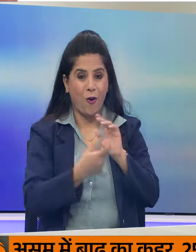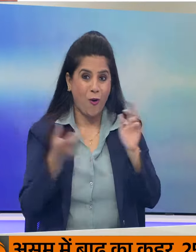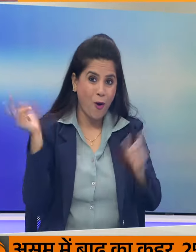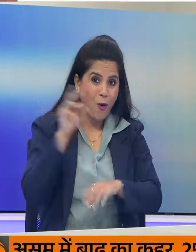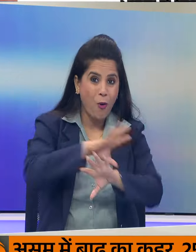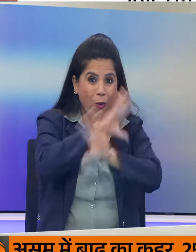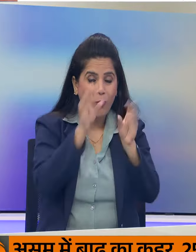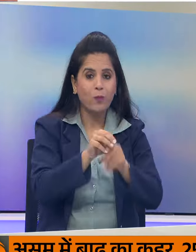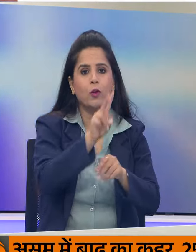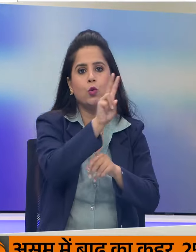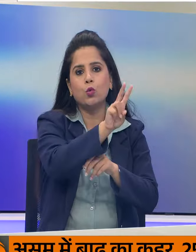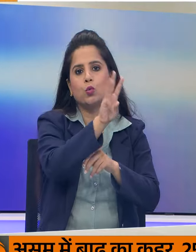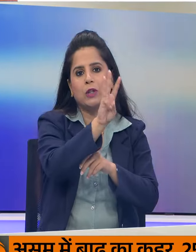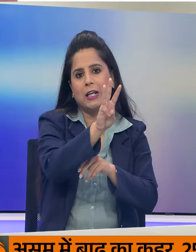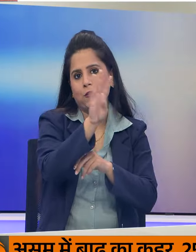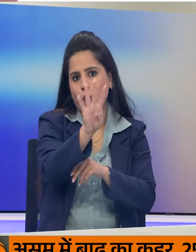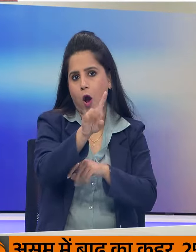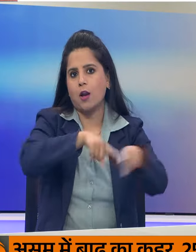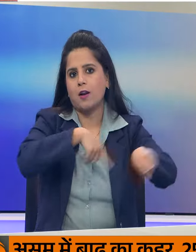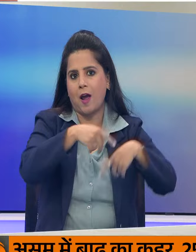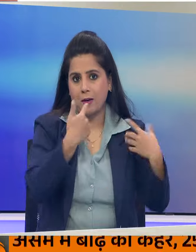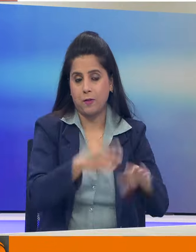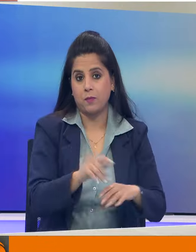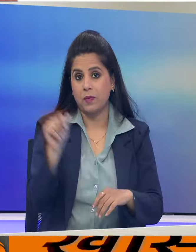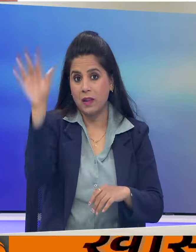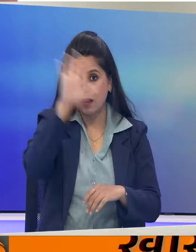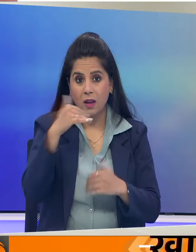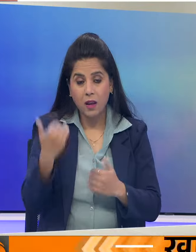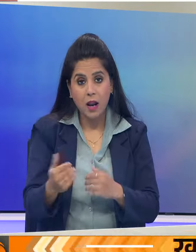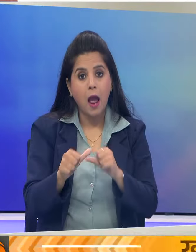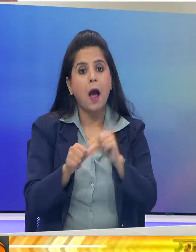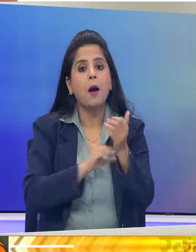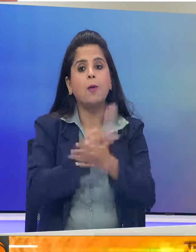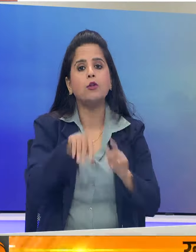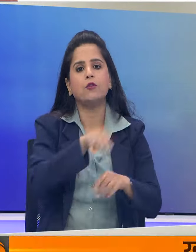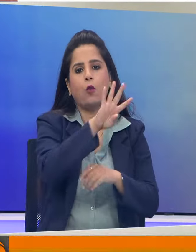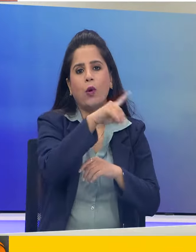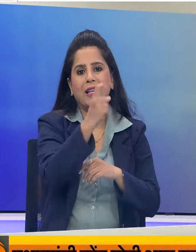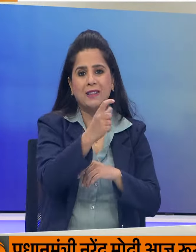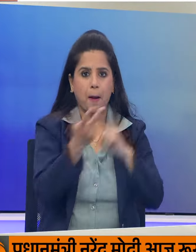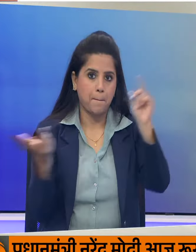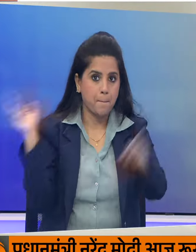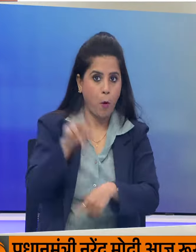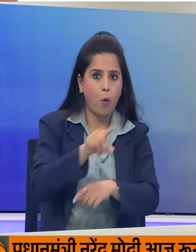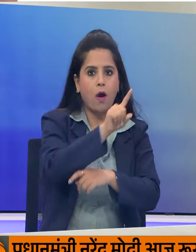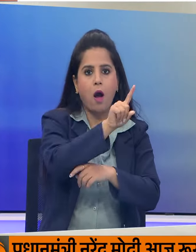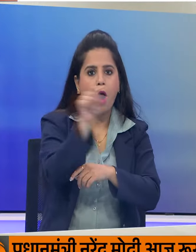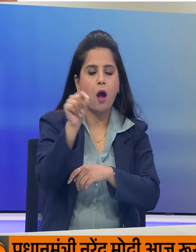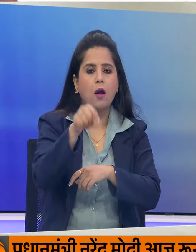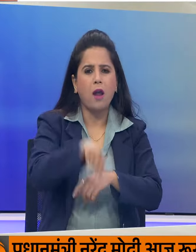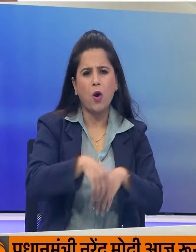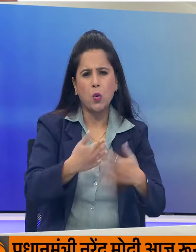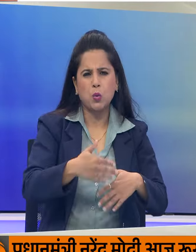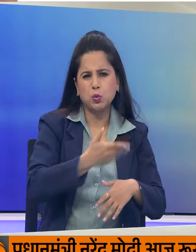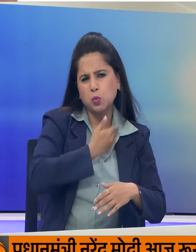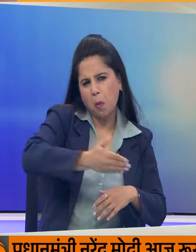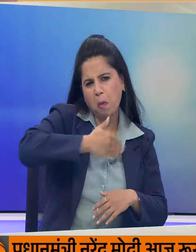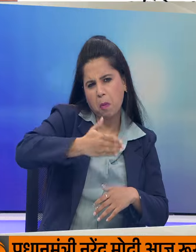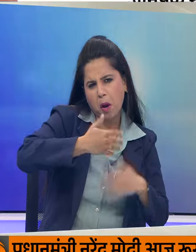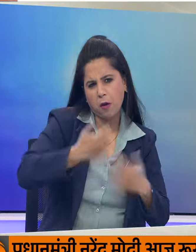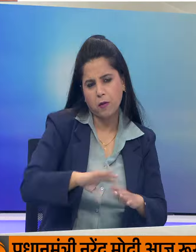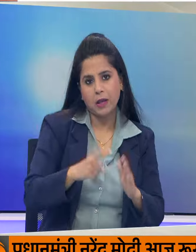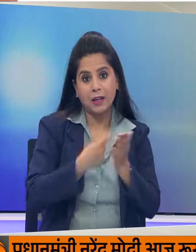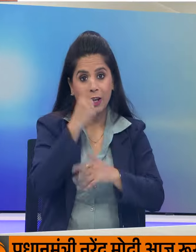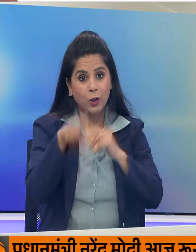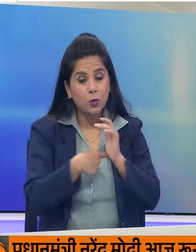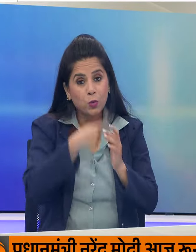2 विकेट पर 234 रन बनाए। भारत के लिए अभिषेक ने 47 गेंदों में 100 रन की विस्फोटक पारी खेली। वहीं